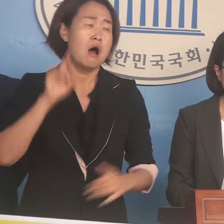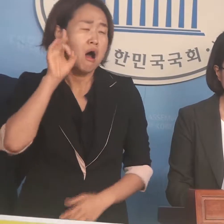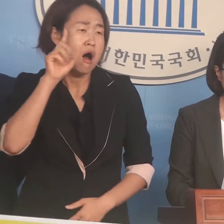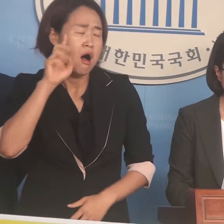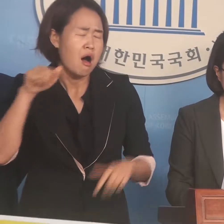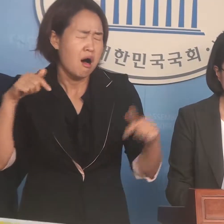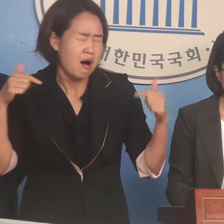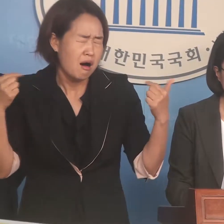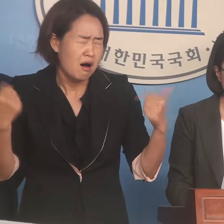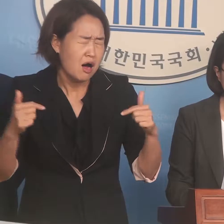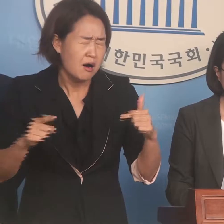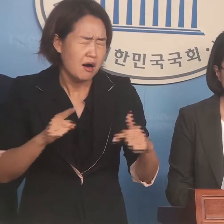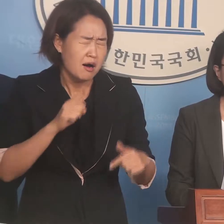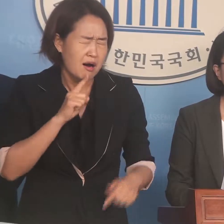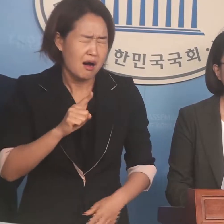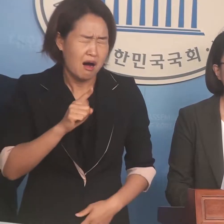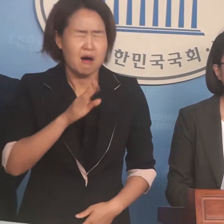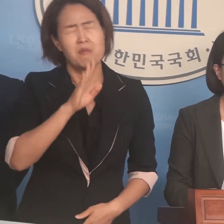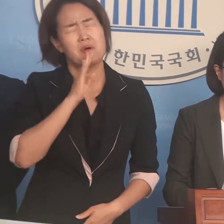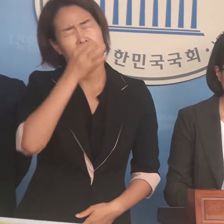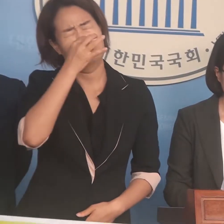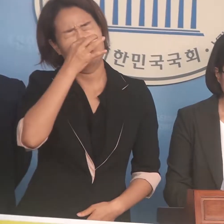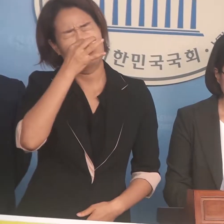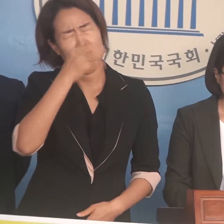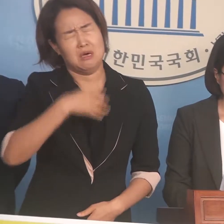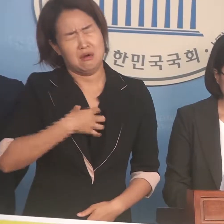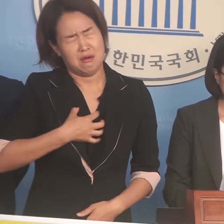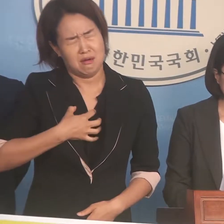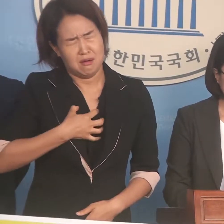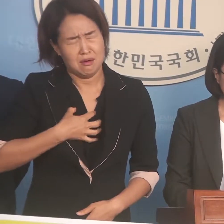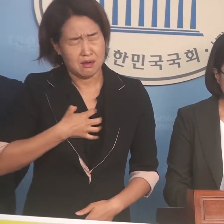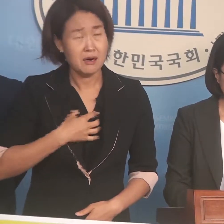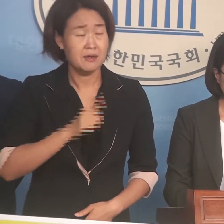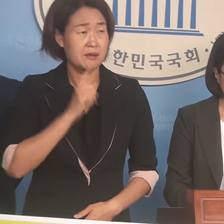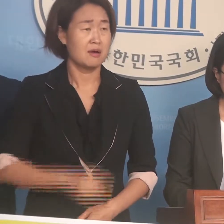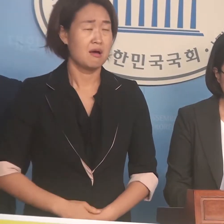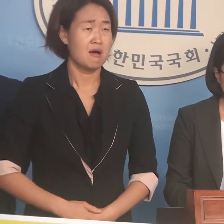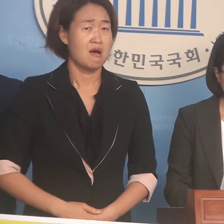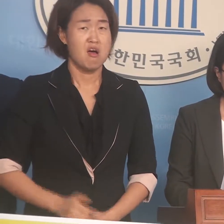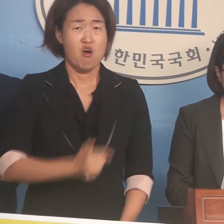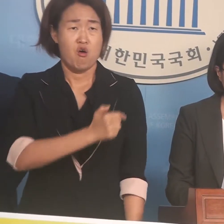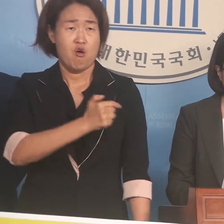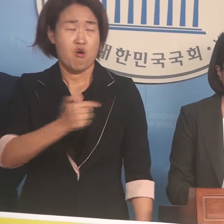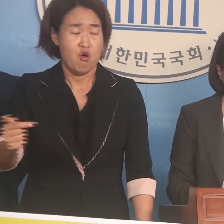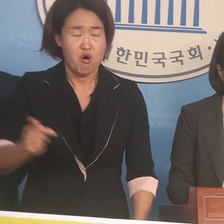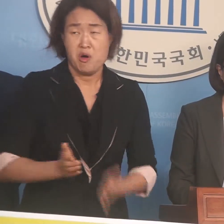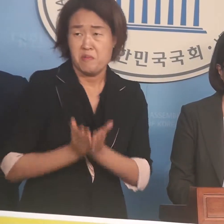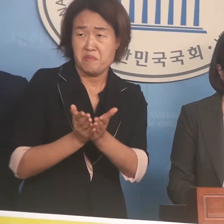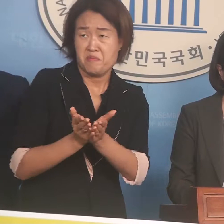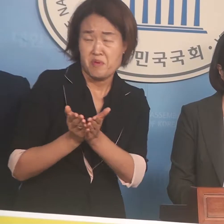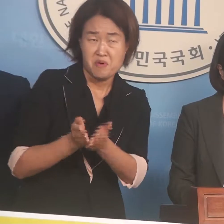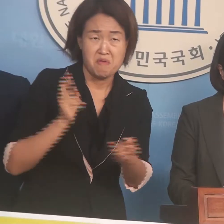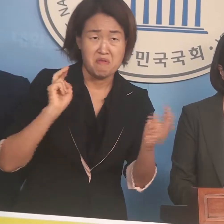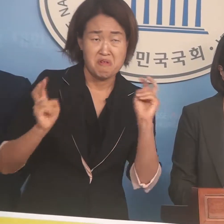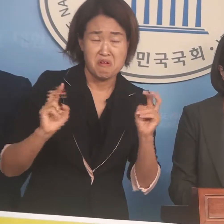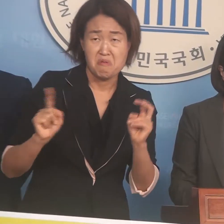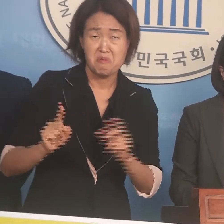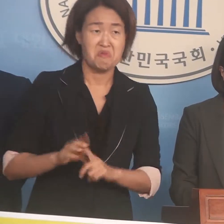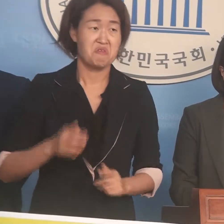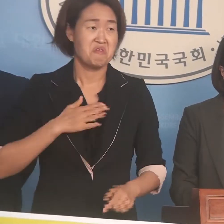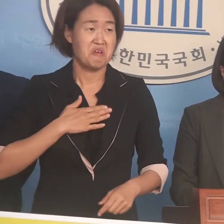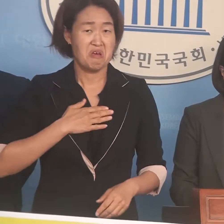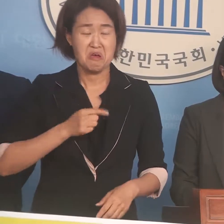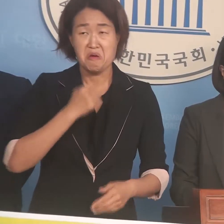하루하루 말 그대로 피가 마르는 고통 속에 있습니다. 초대형 재벌 기업의 조선사들이 피해 구제는커녕